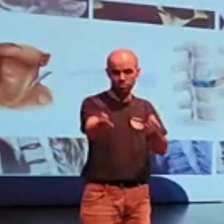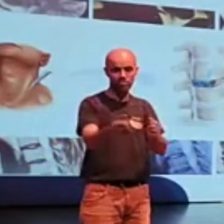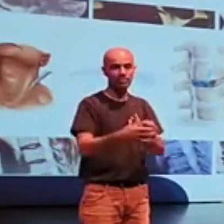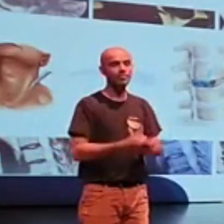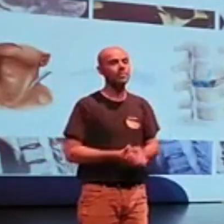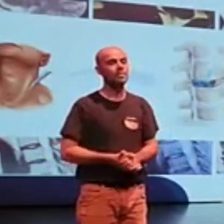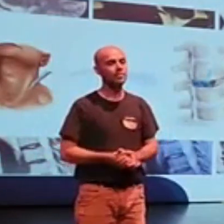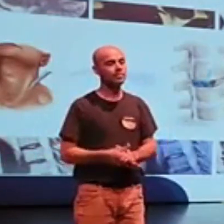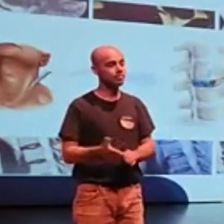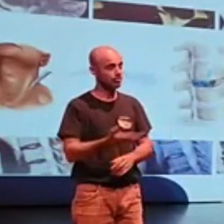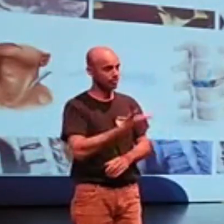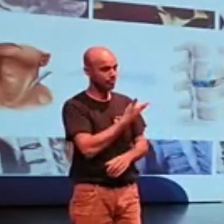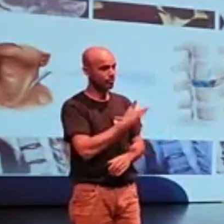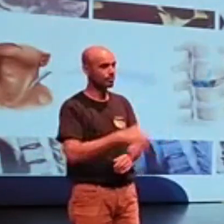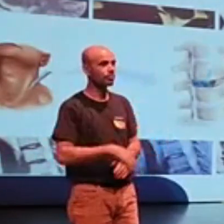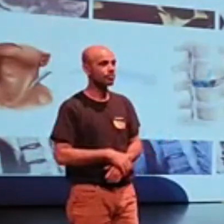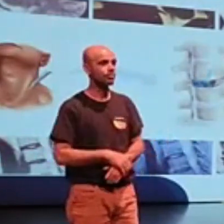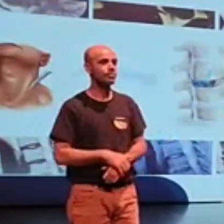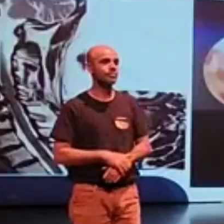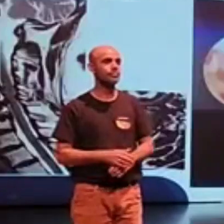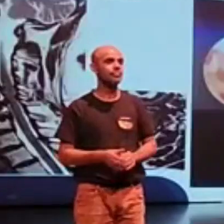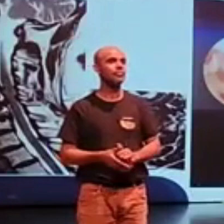E aquele bendito da C5.